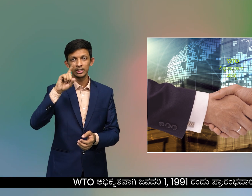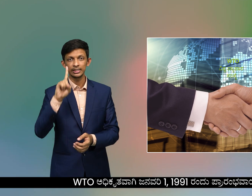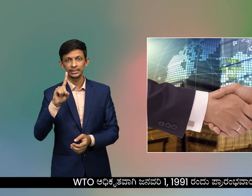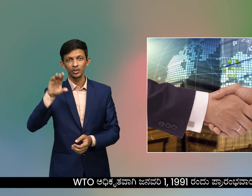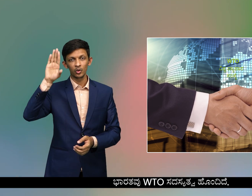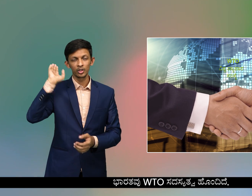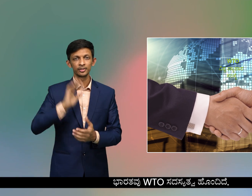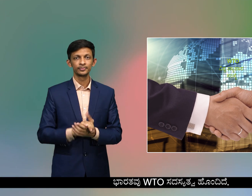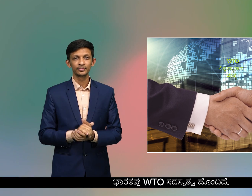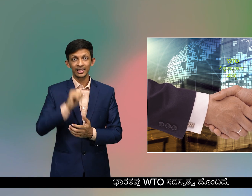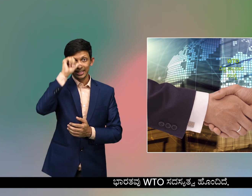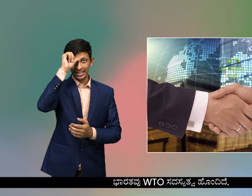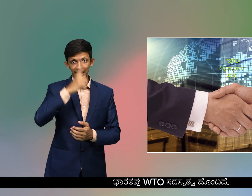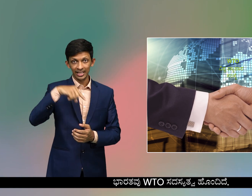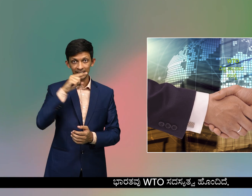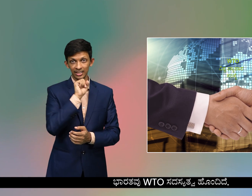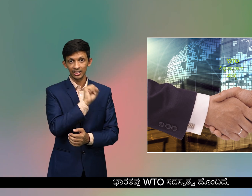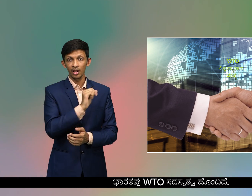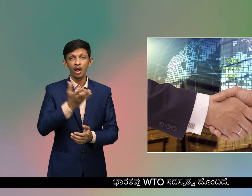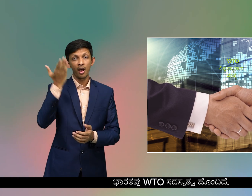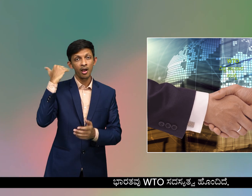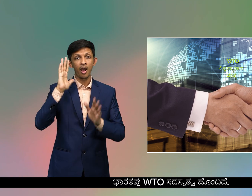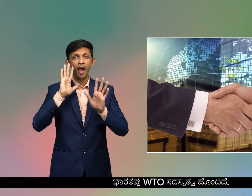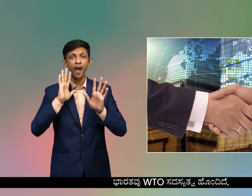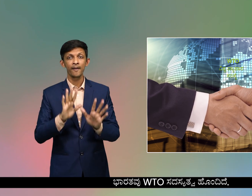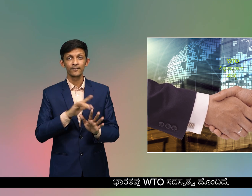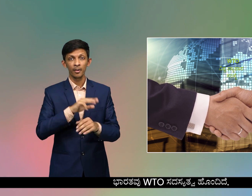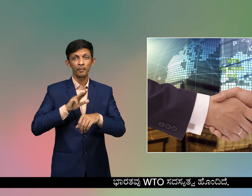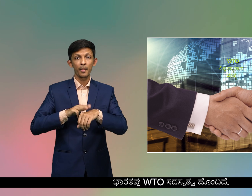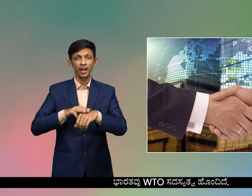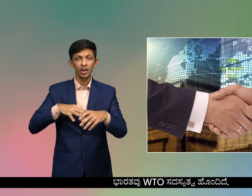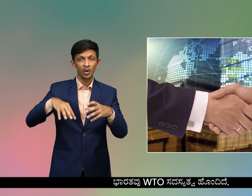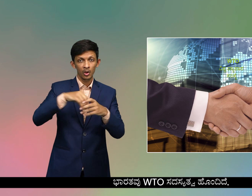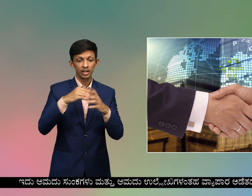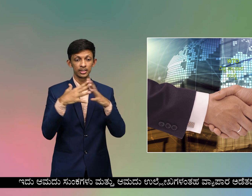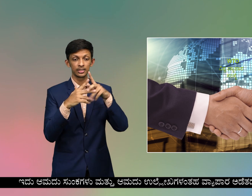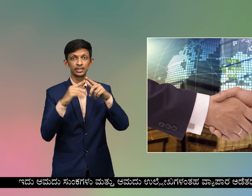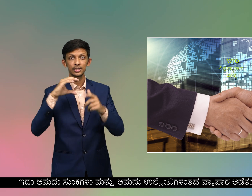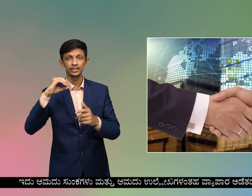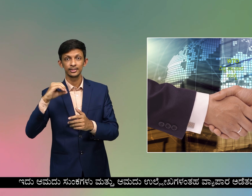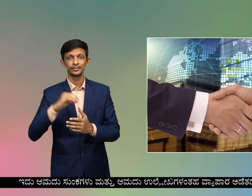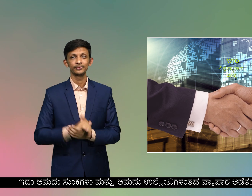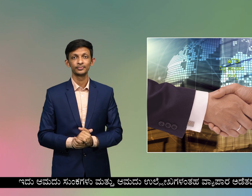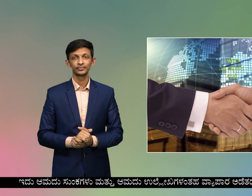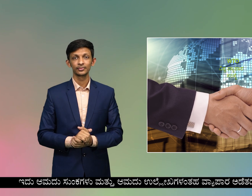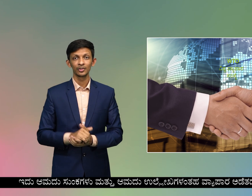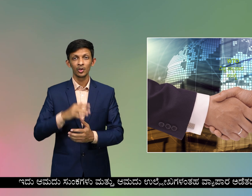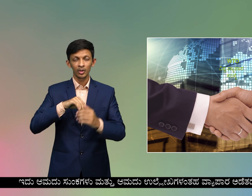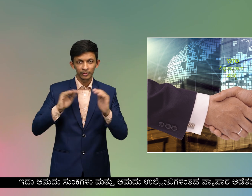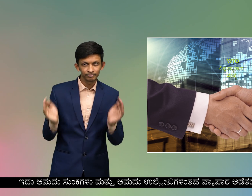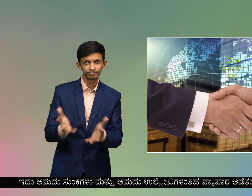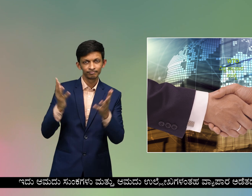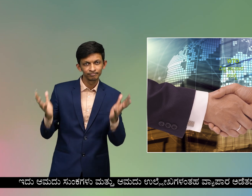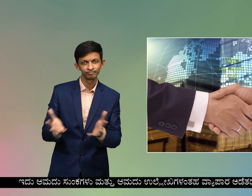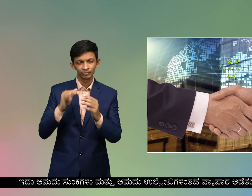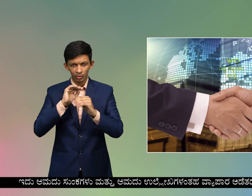1991 ಪ್ರಾರಂಭವಾಯಿತು. ಭಾರತವು WTO ಸದಸ್ಯತ್ವ ಹೊಂದಿದೆ. ಇದು ಆಮದು ಸುಂಕಗಳು